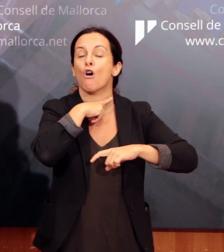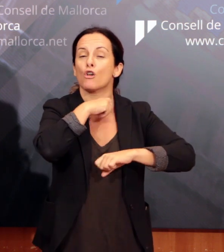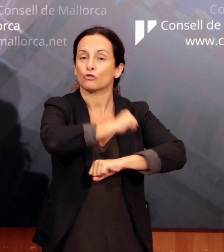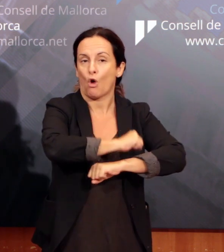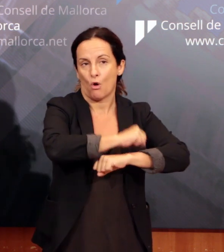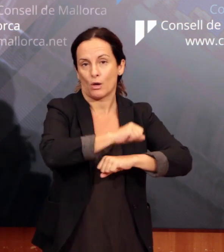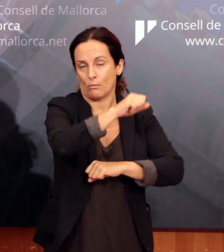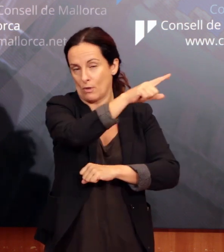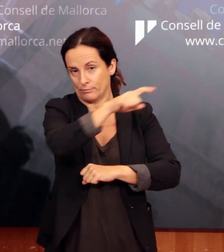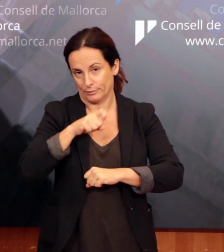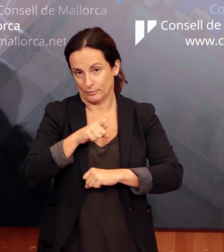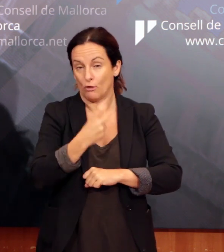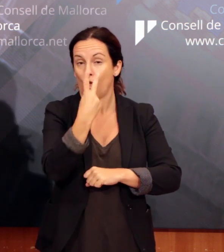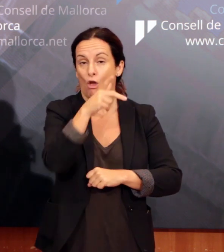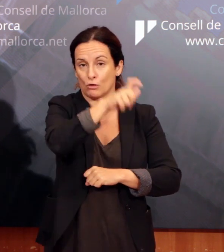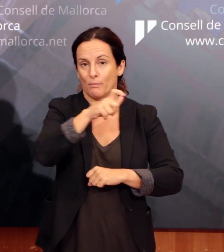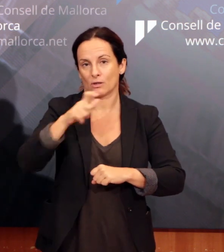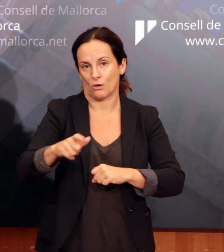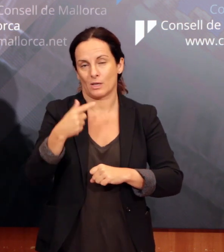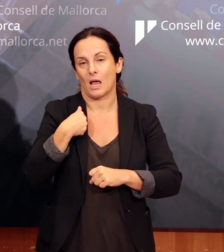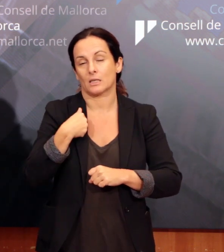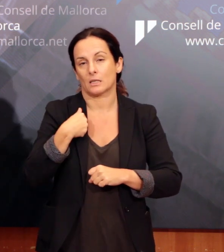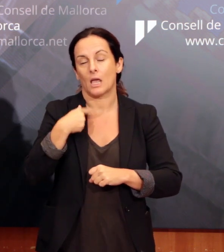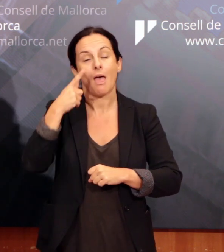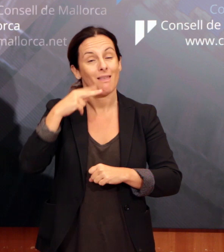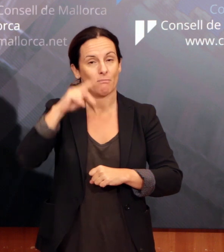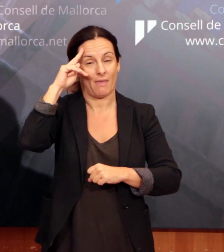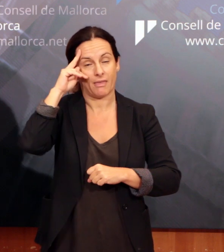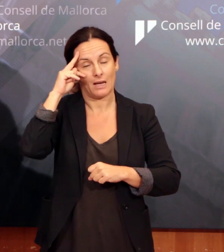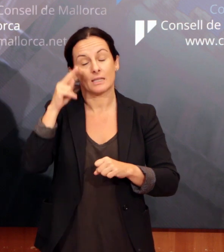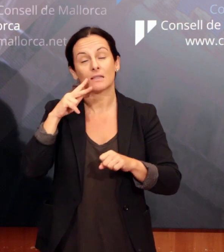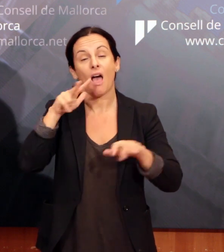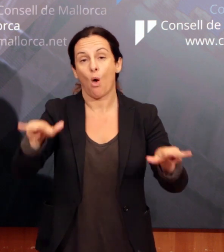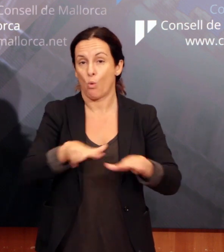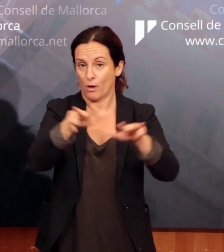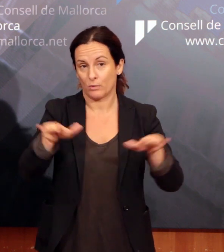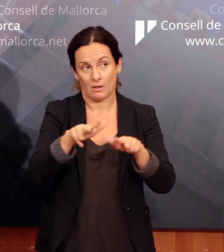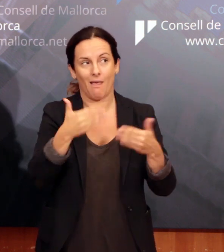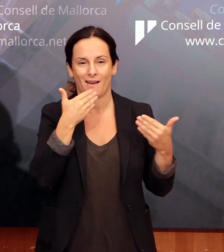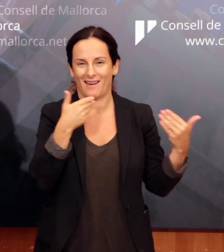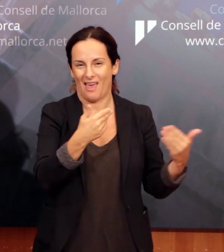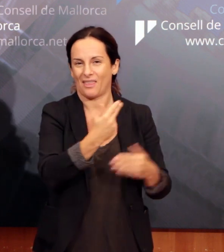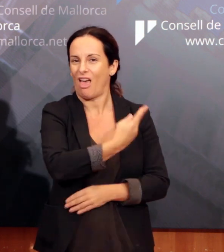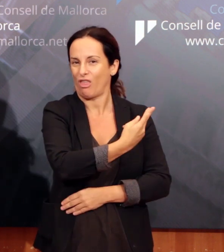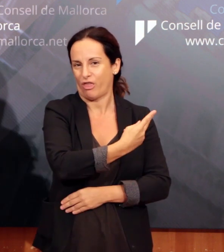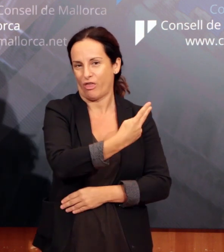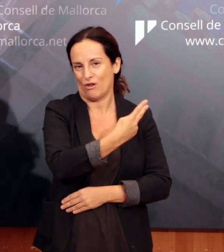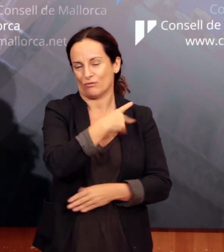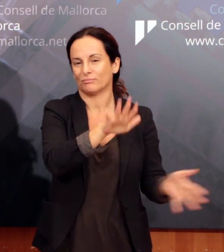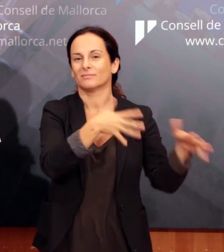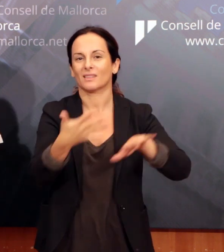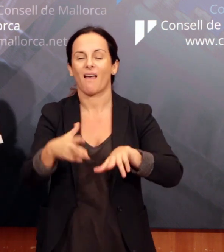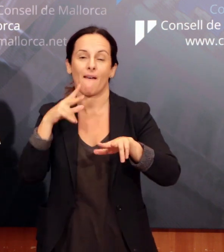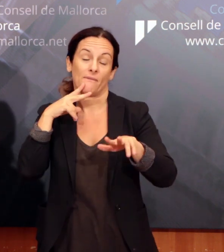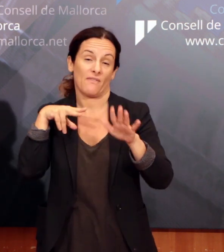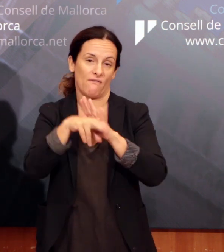persones especialistes en audiovisuals i gràcies a elles han pogut fer aquest vídeo. I jo no m'estendré molt més del que ha dit el